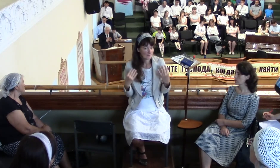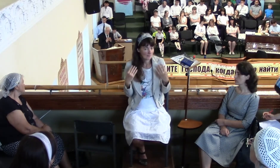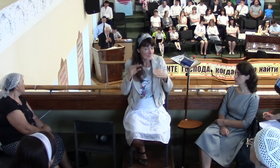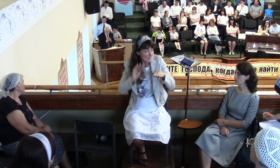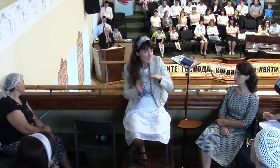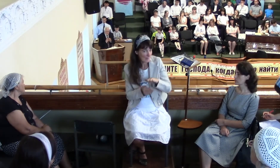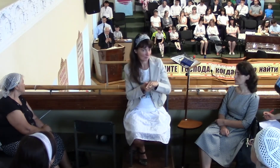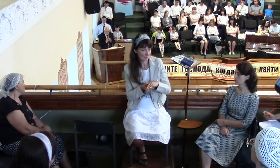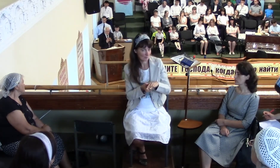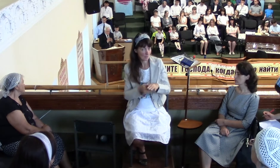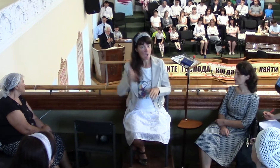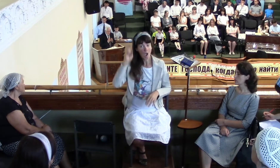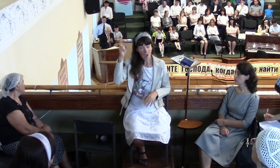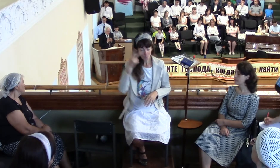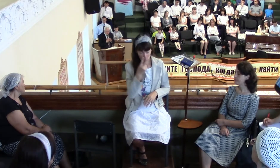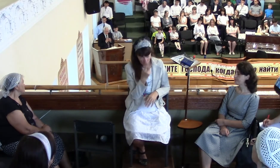что перед Богом они не могут